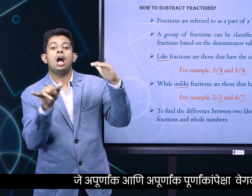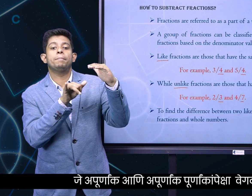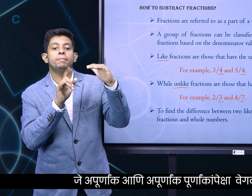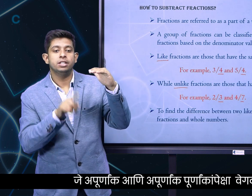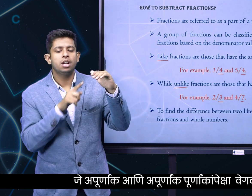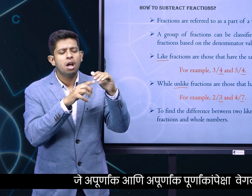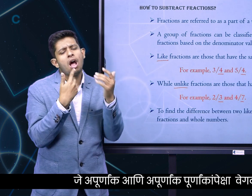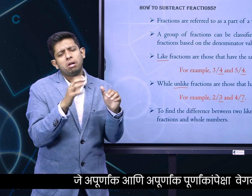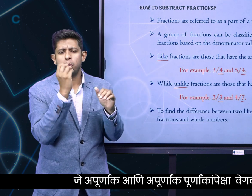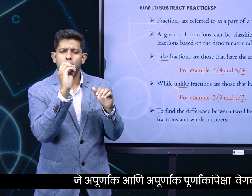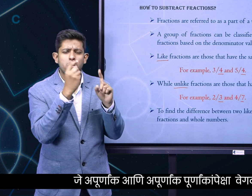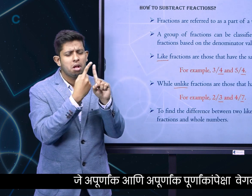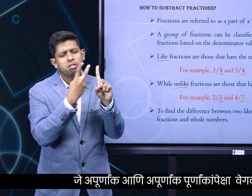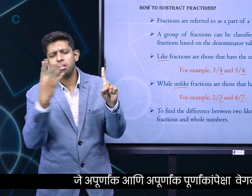पूर्णांकांपेक्षा वेगळे असतील.